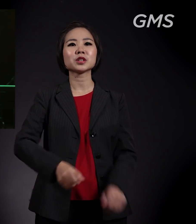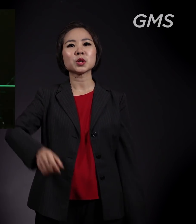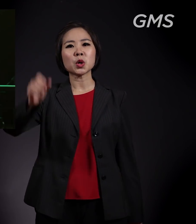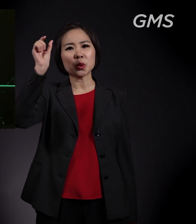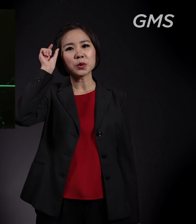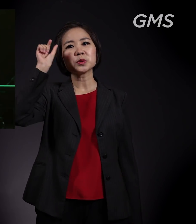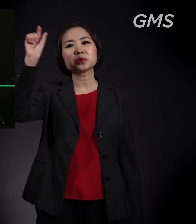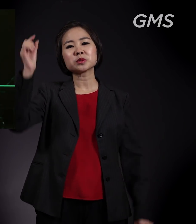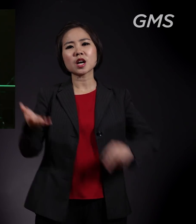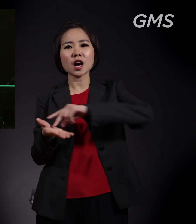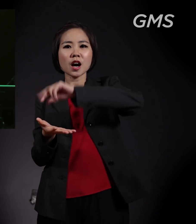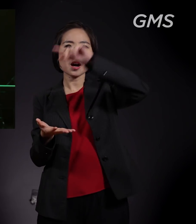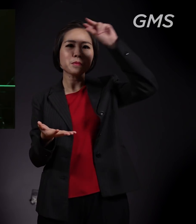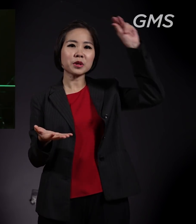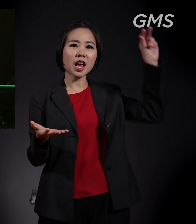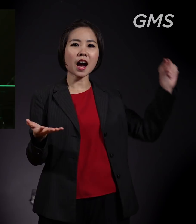diciptakan untuk